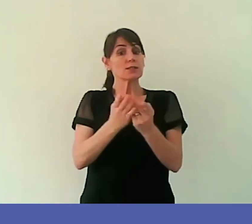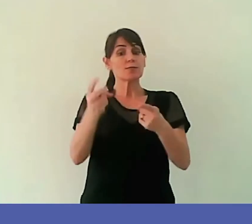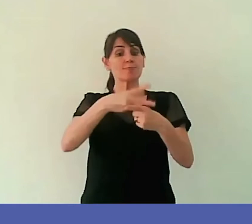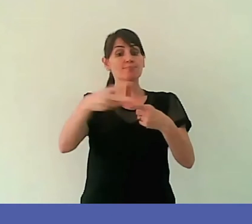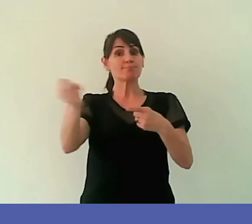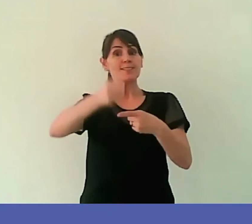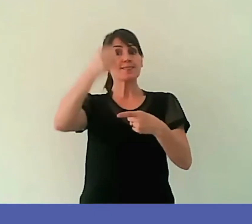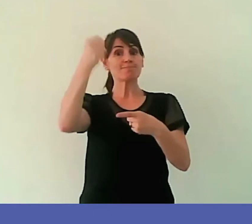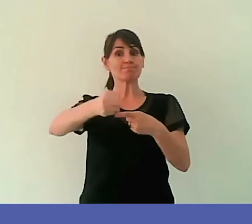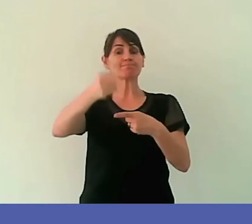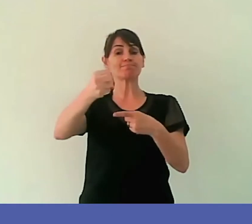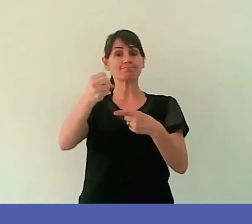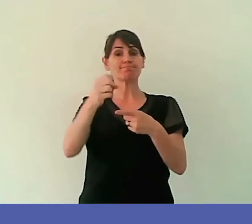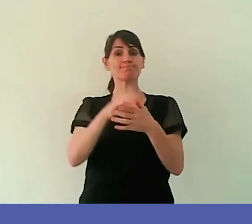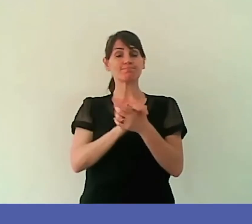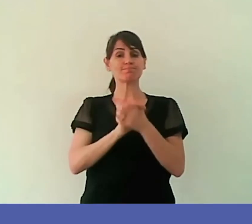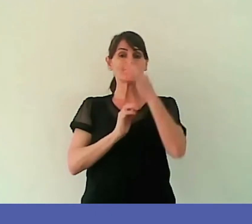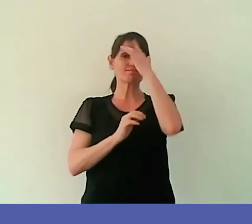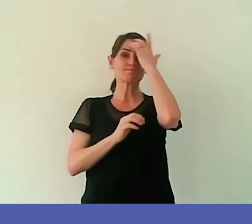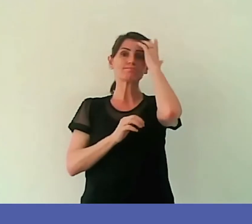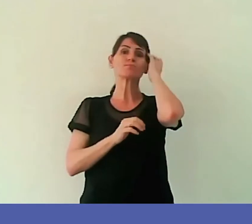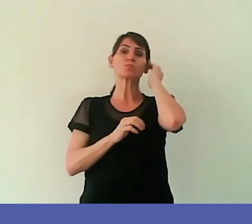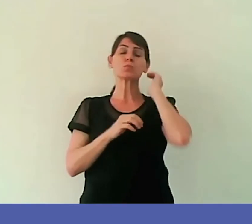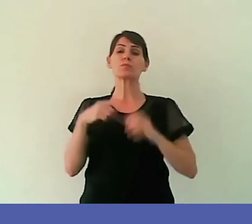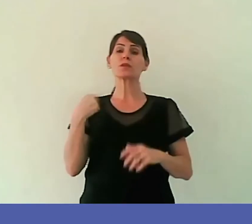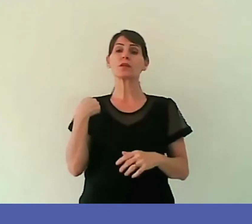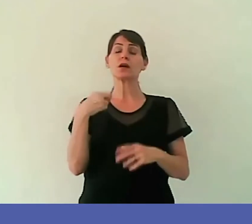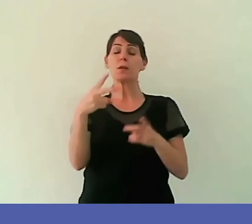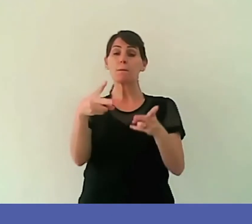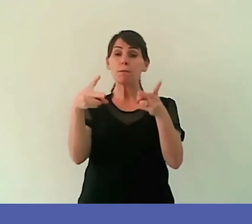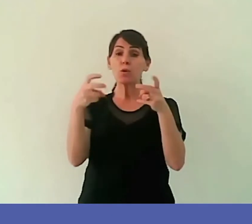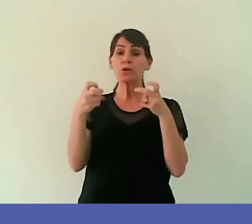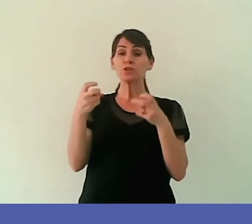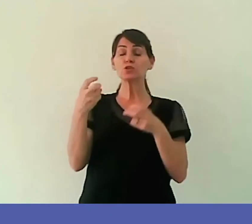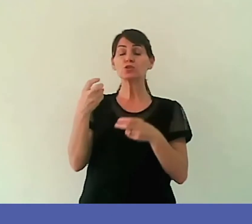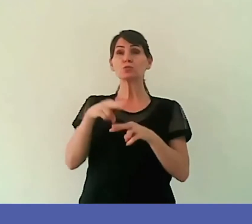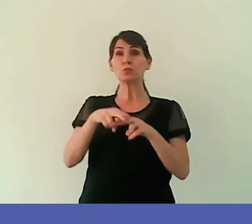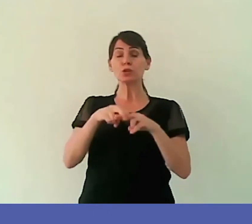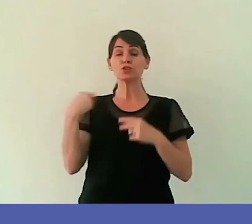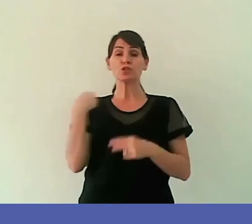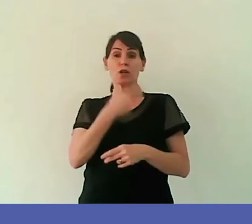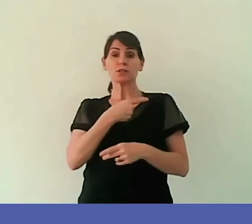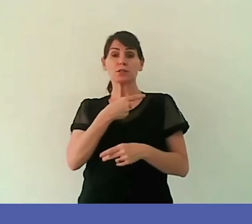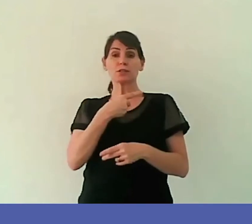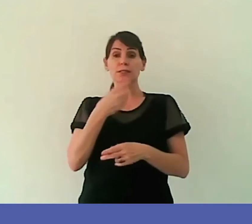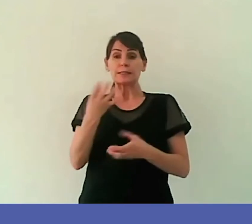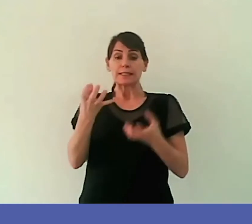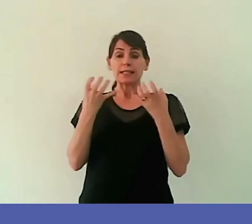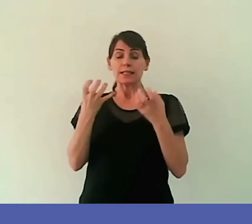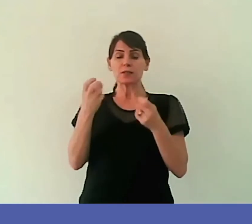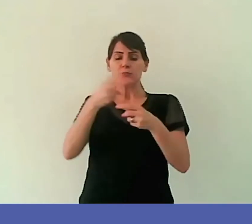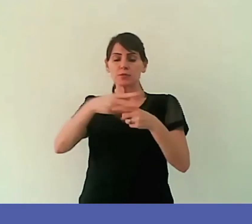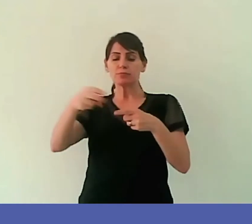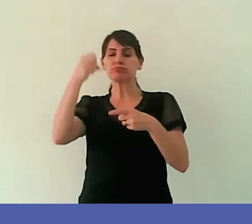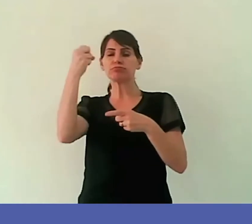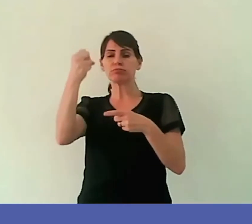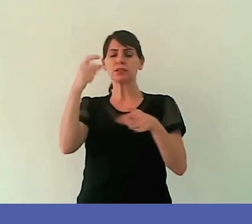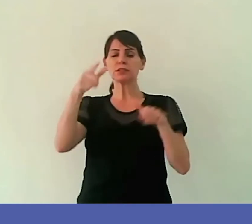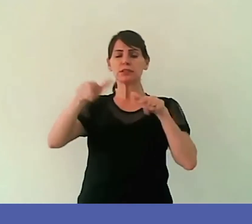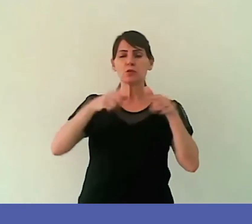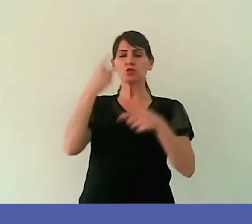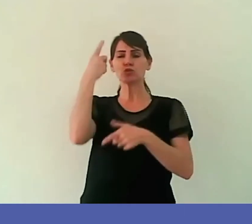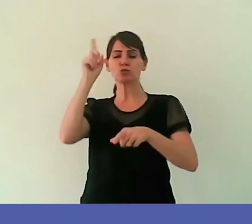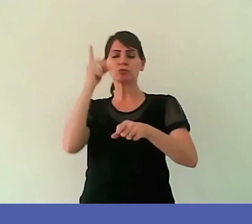Por isso, irmãos, nós lutamos para sermos vencedores. os trabalhadores de última hora são os